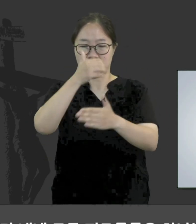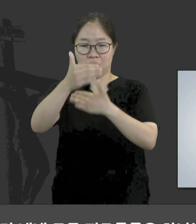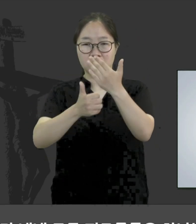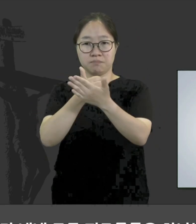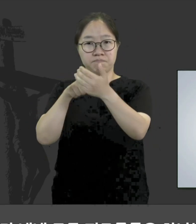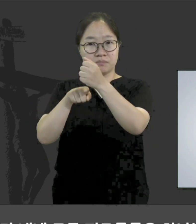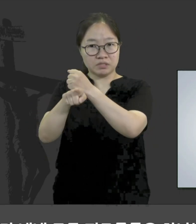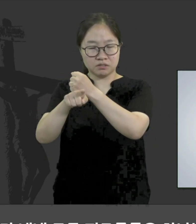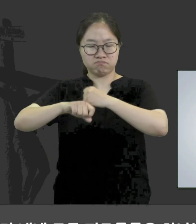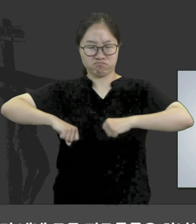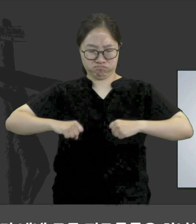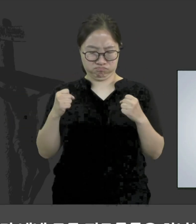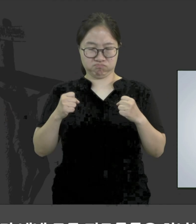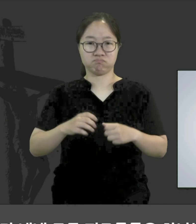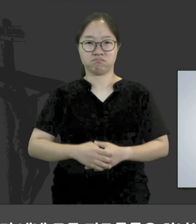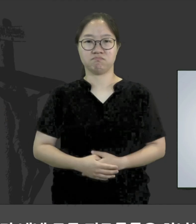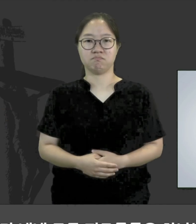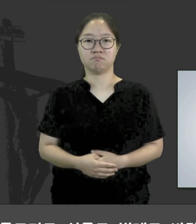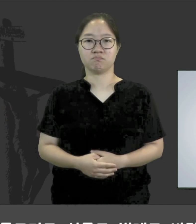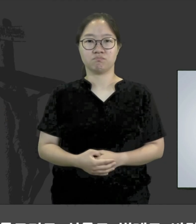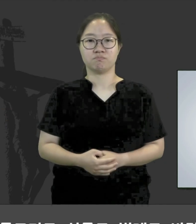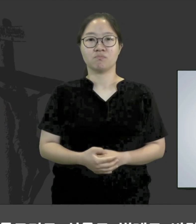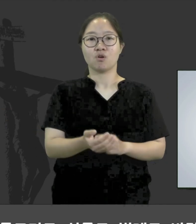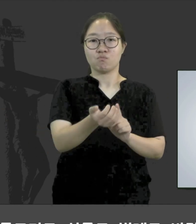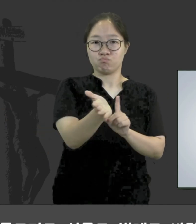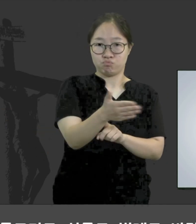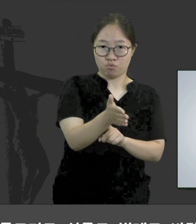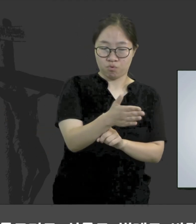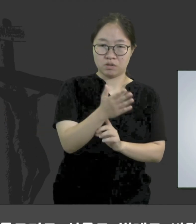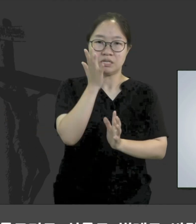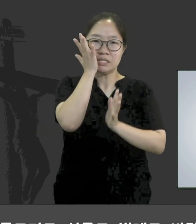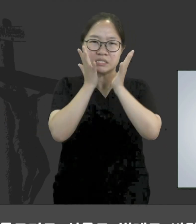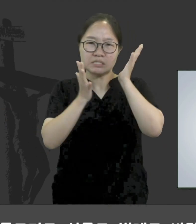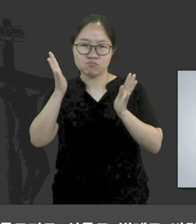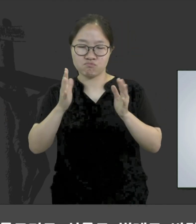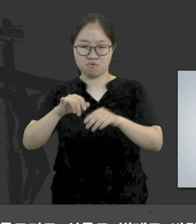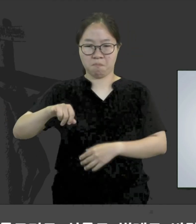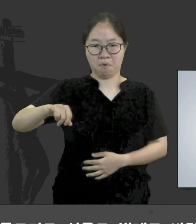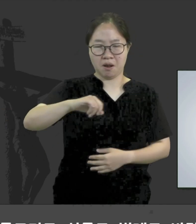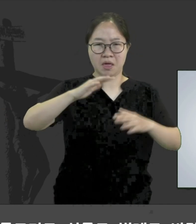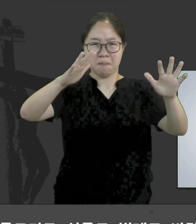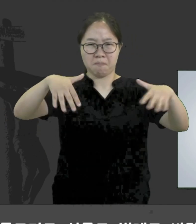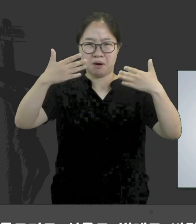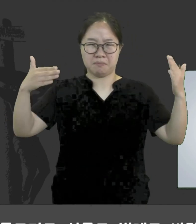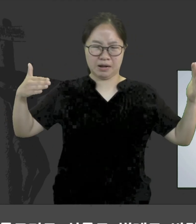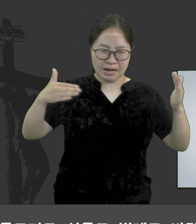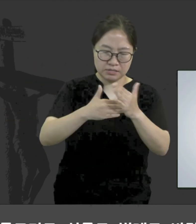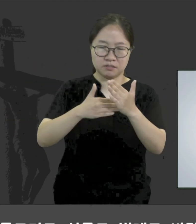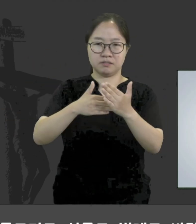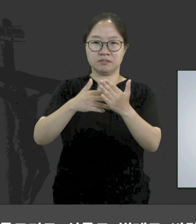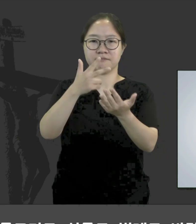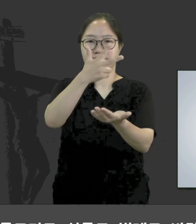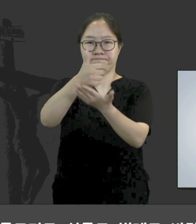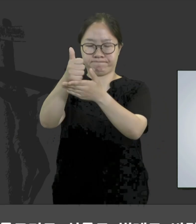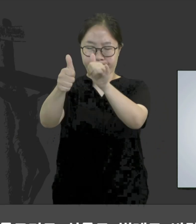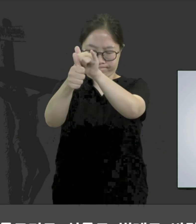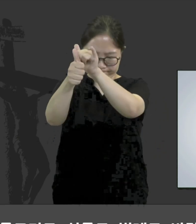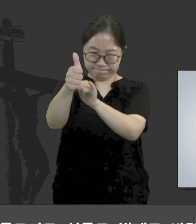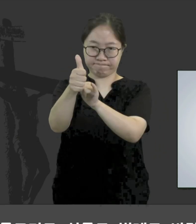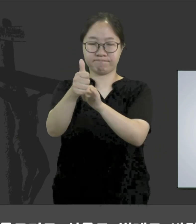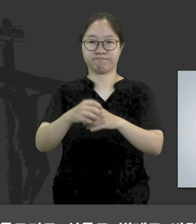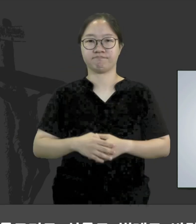하나님의 뜻에 따라 행했습니다. 큰 물고기도 식물도 벌레도 바람도